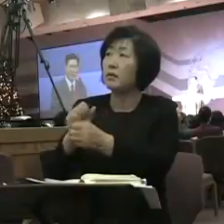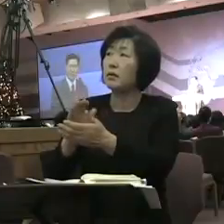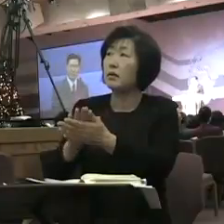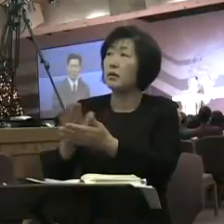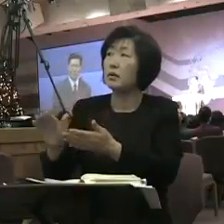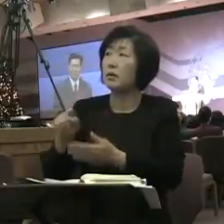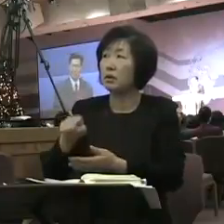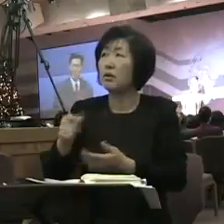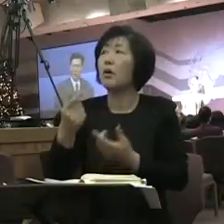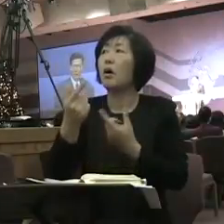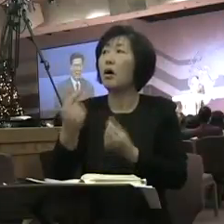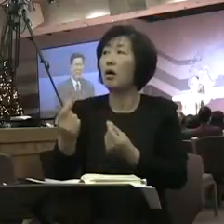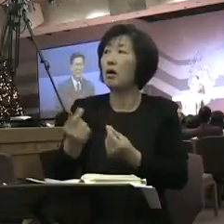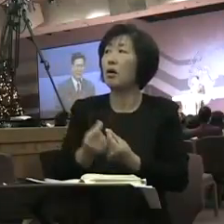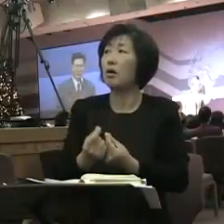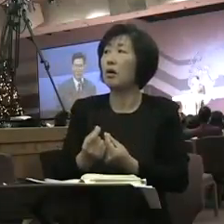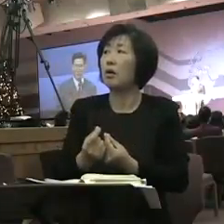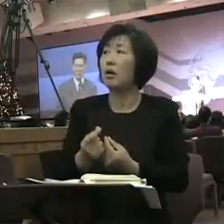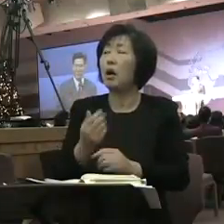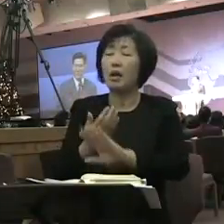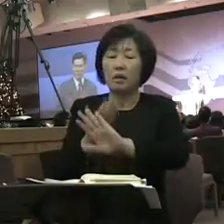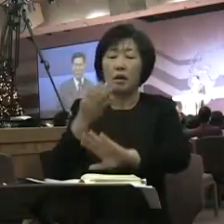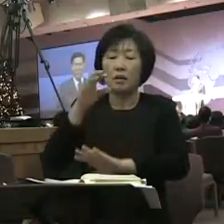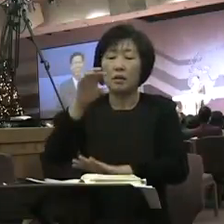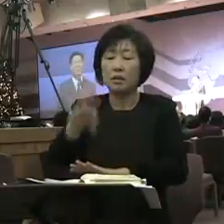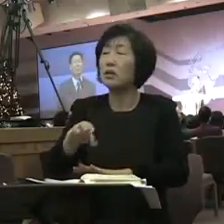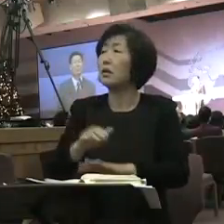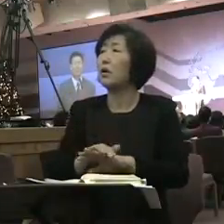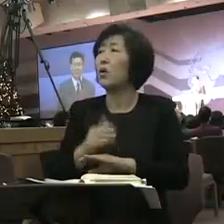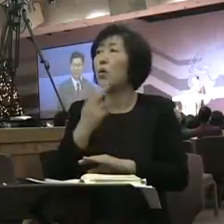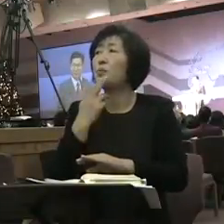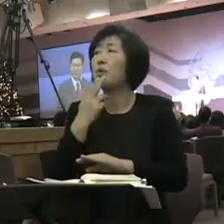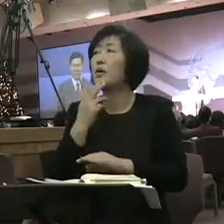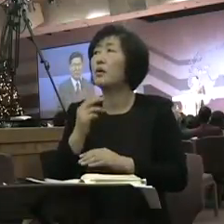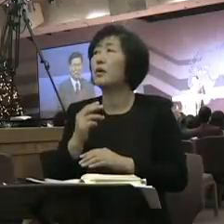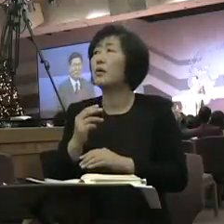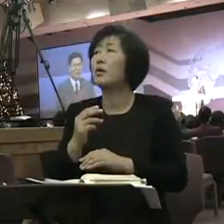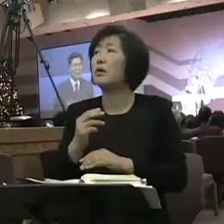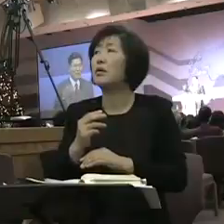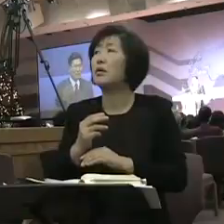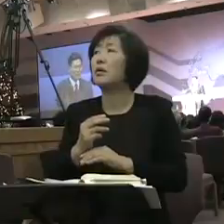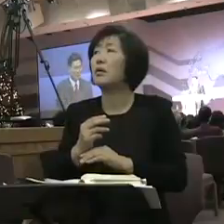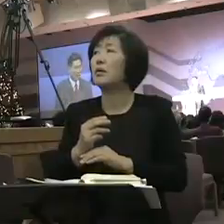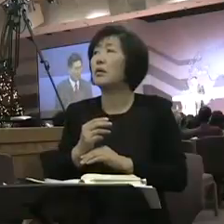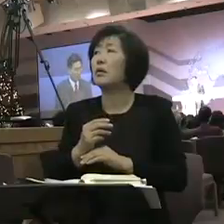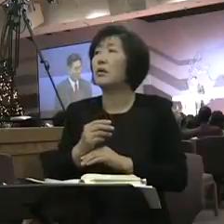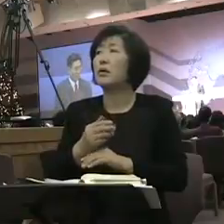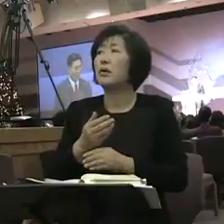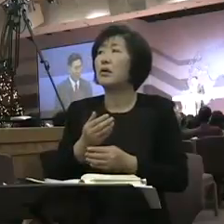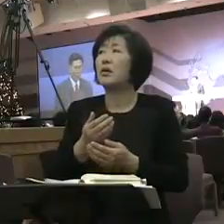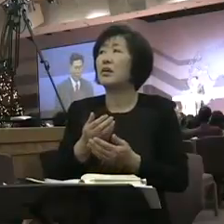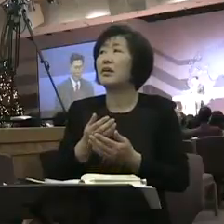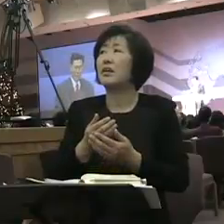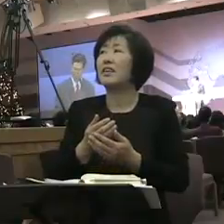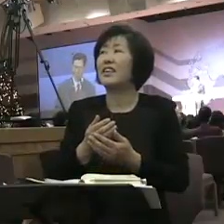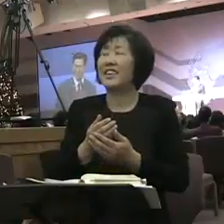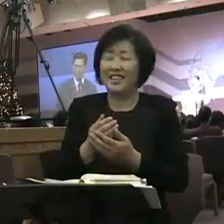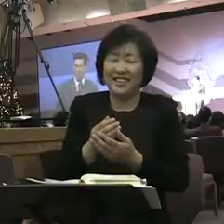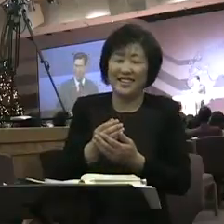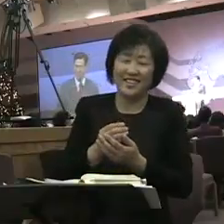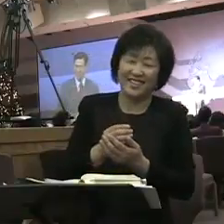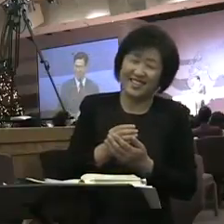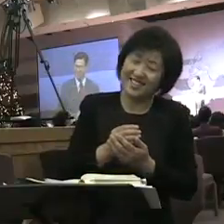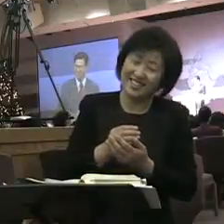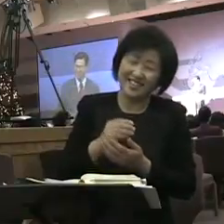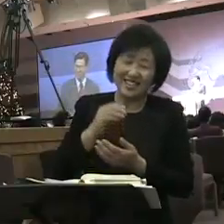이러한 것 아마 이 다른 지역에는 없다. 제가 보기엔 미주에는 사실 여러분들 같은 그런 그 극성적인 모습은